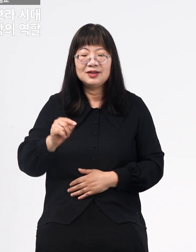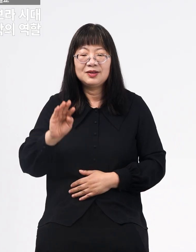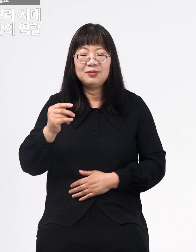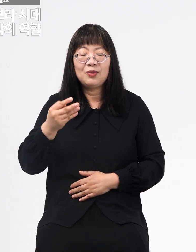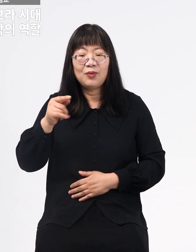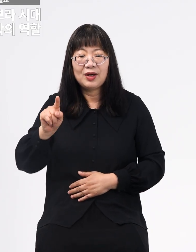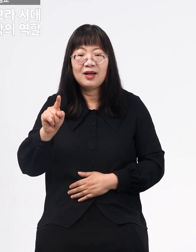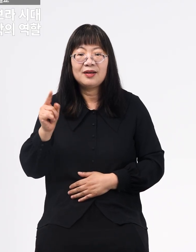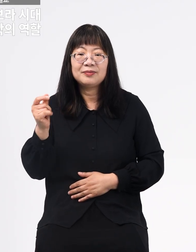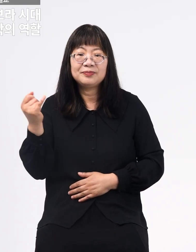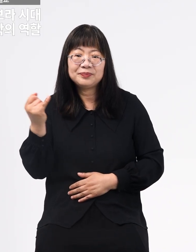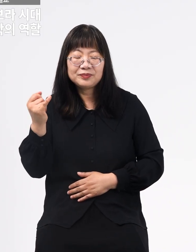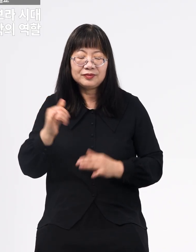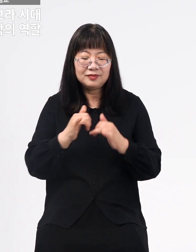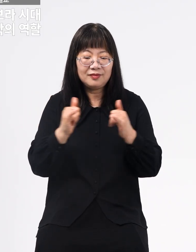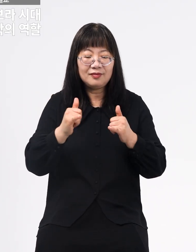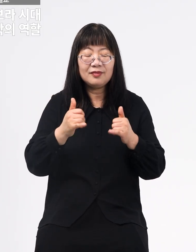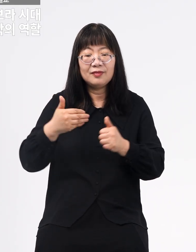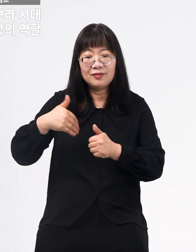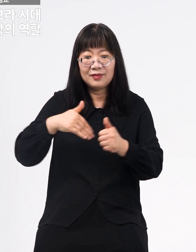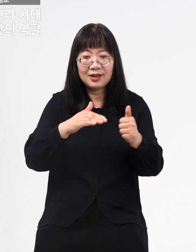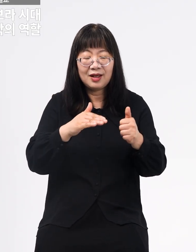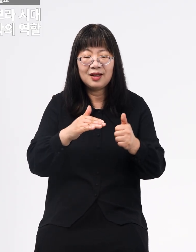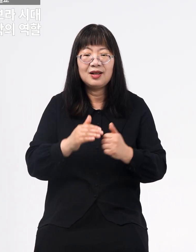드보라가 사람을 보내어